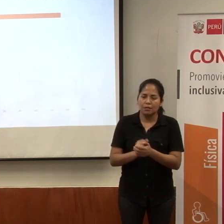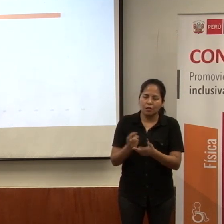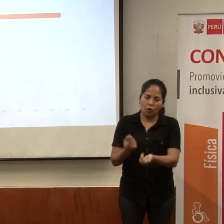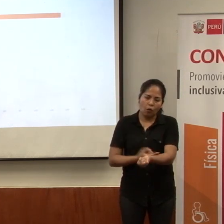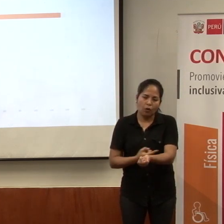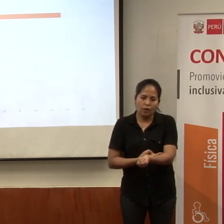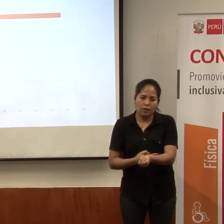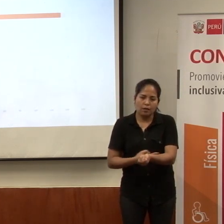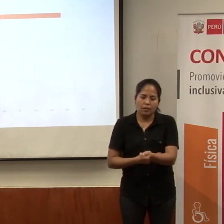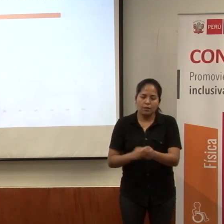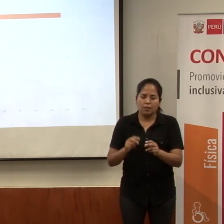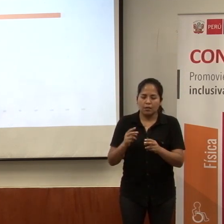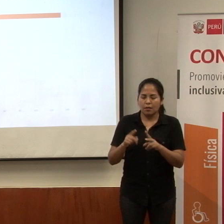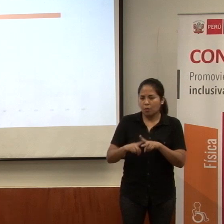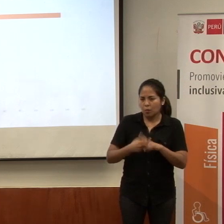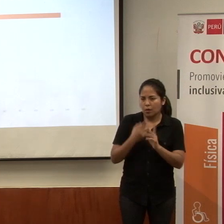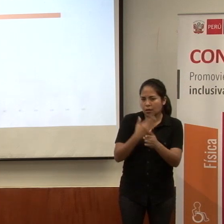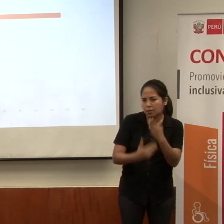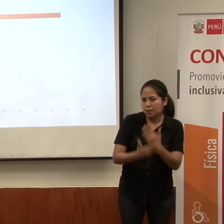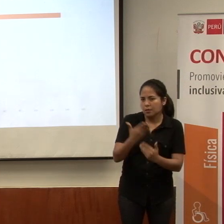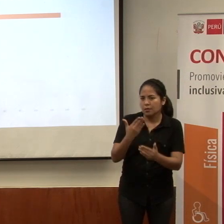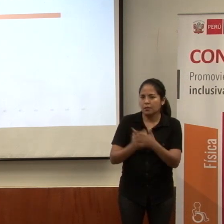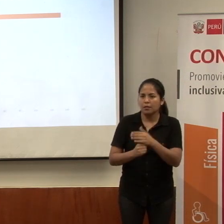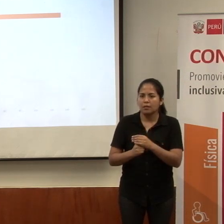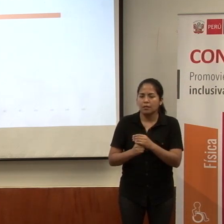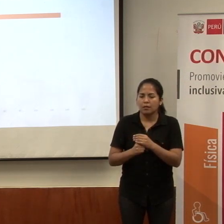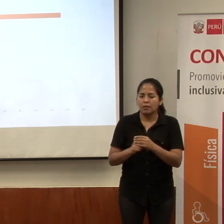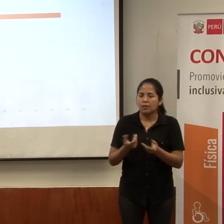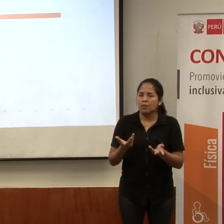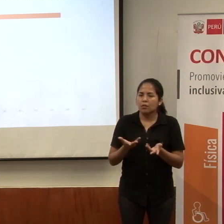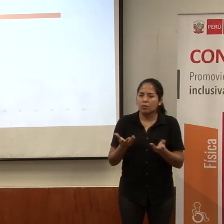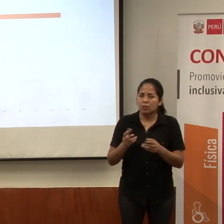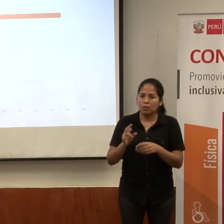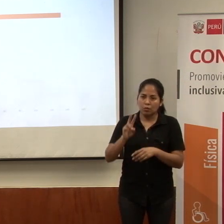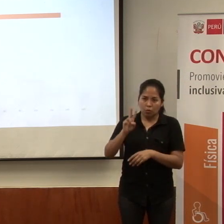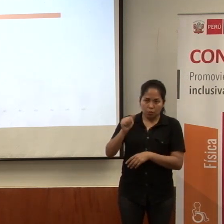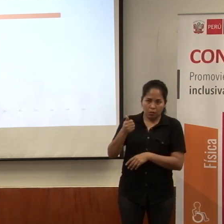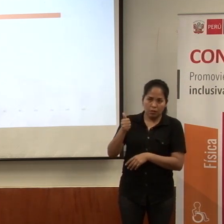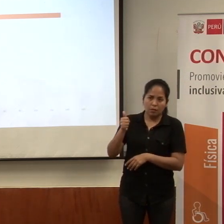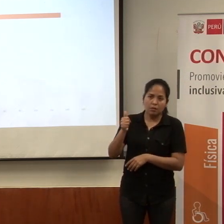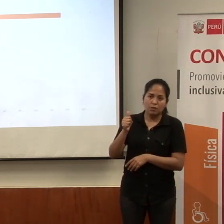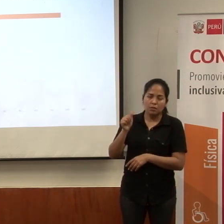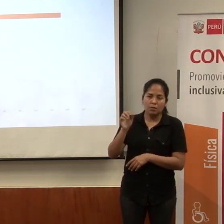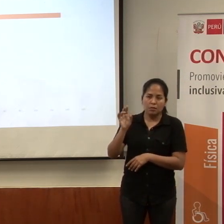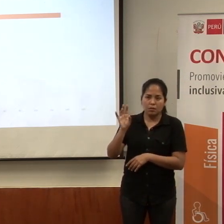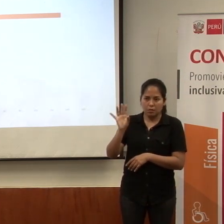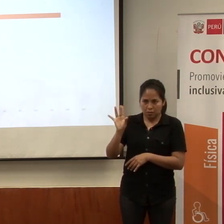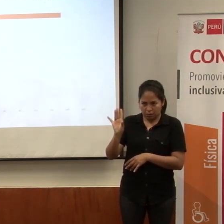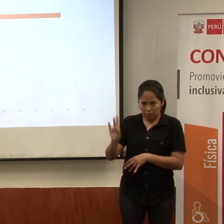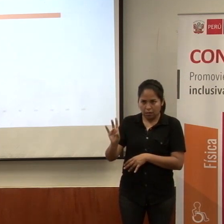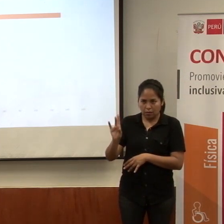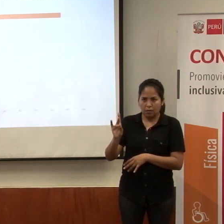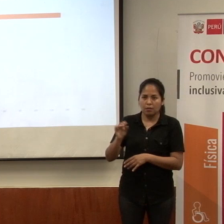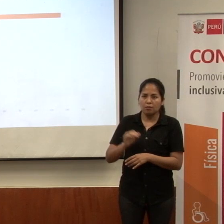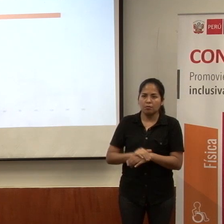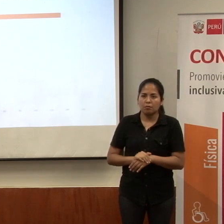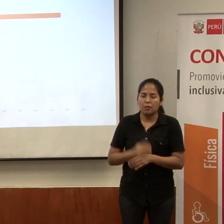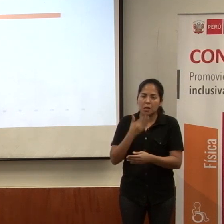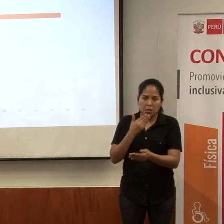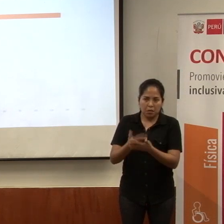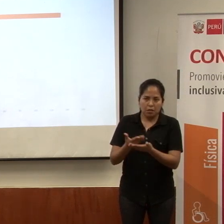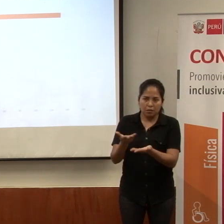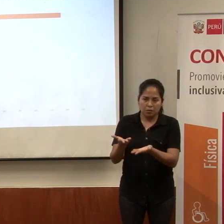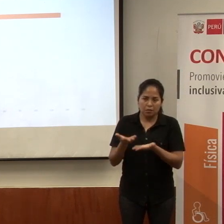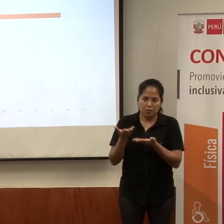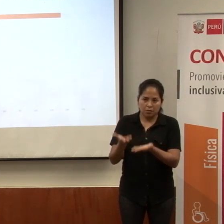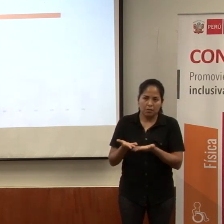de como causa de la discapacidad, y es un dato del 2007, y yo quiero felicitar porque muy pocas veces el Ministerio de Salud ha tenido